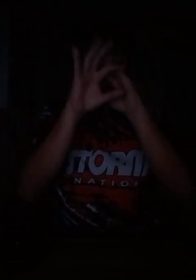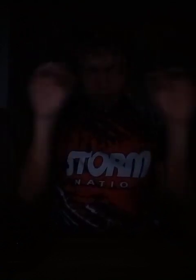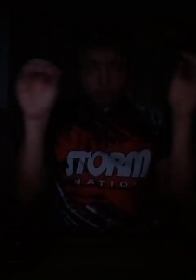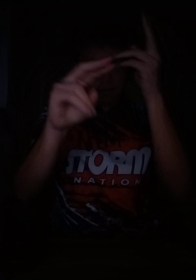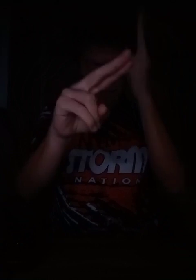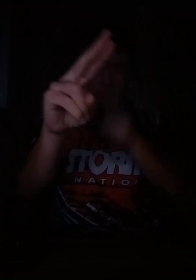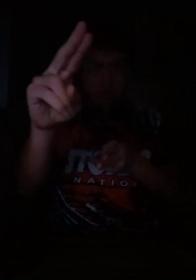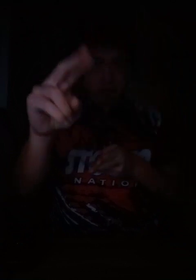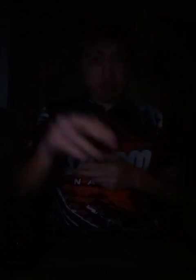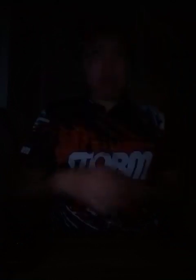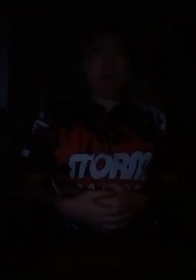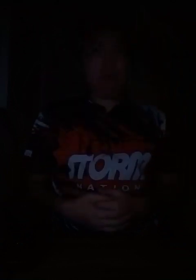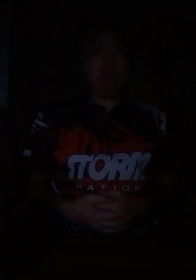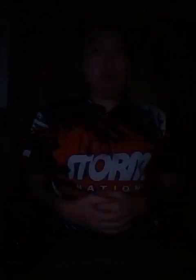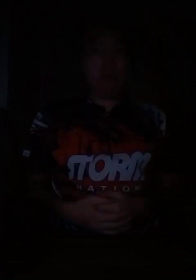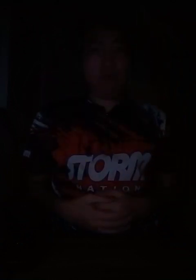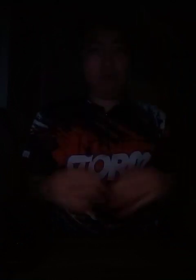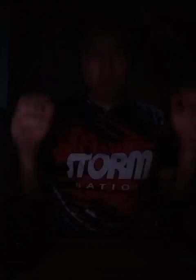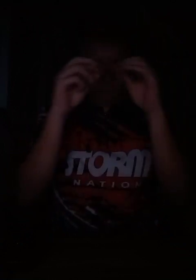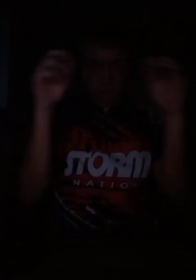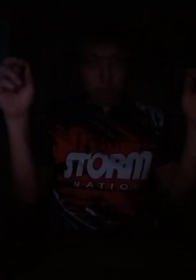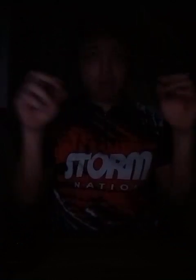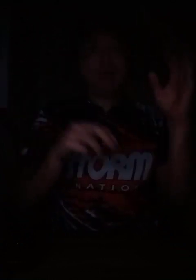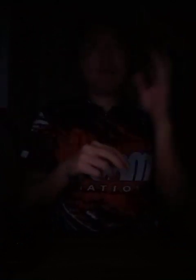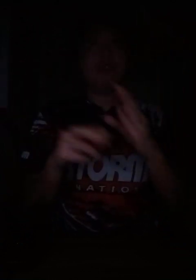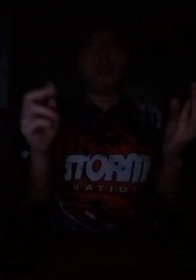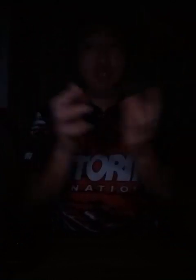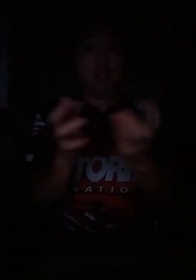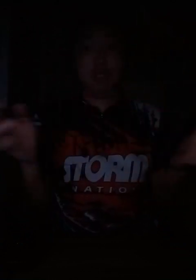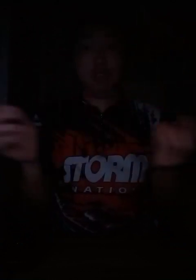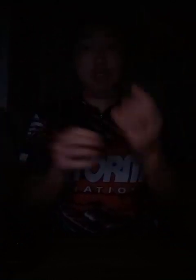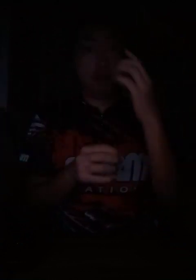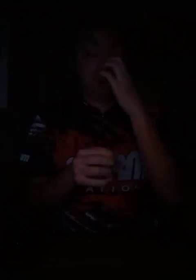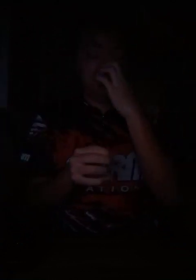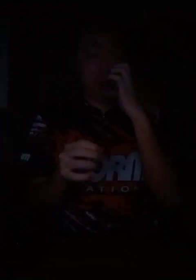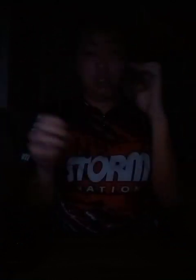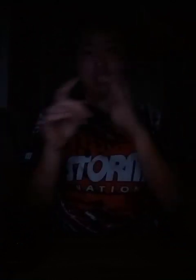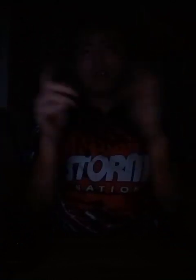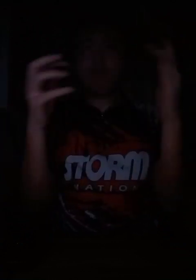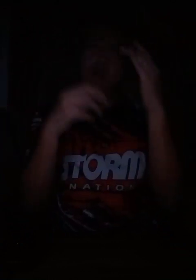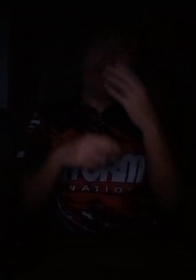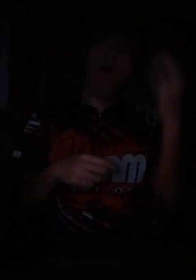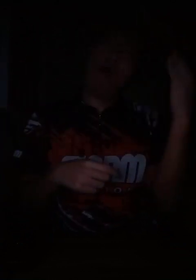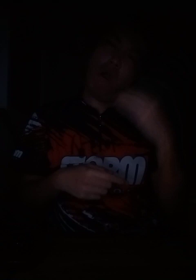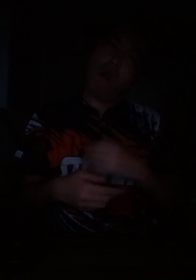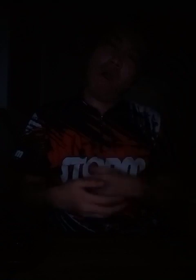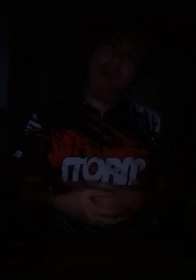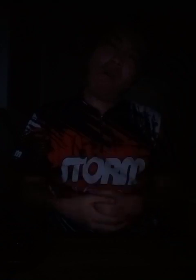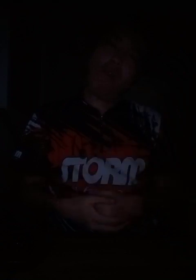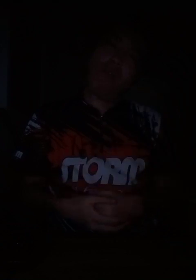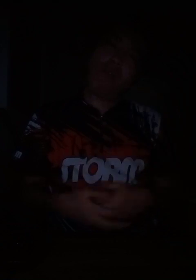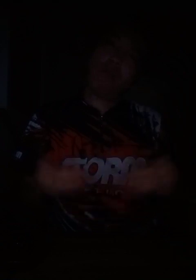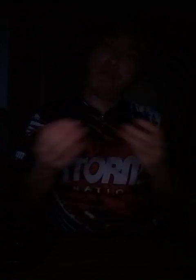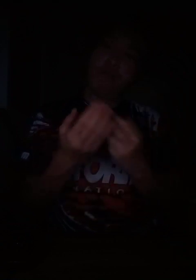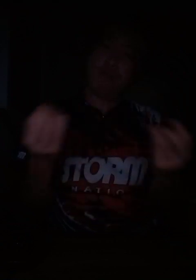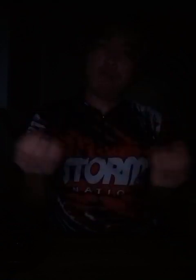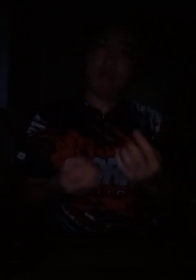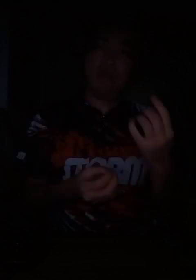공급이 끊겼습니다. 정전으로 서초구 일대 아파트 1,000세대가 불편을 겪었습니다. 한국전력공사는 비가